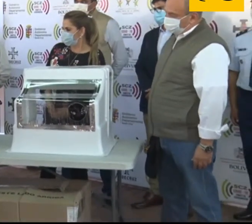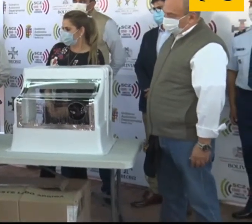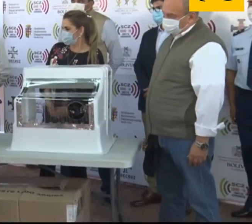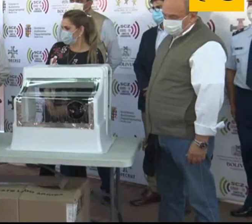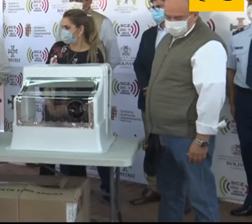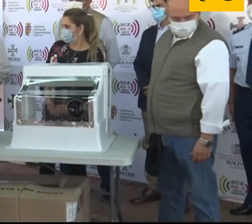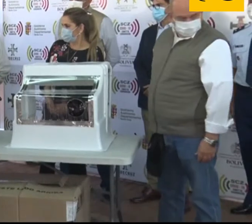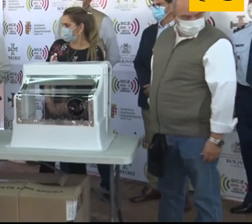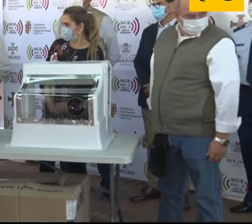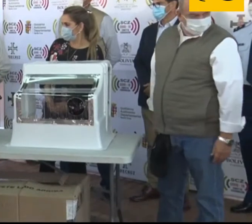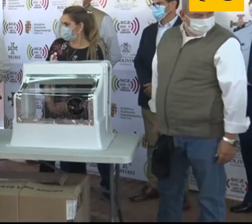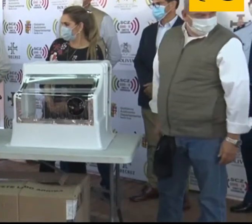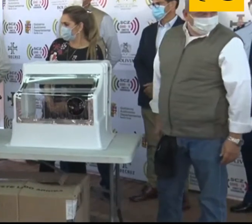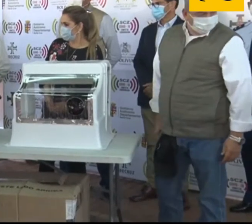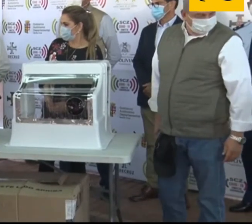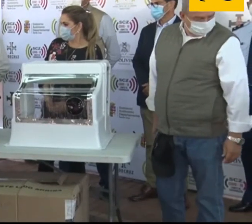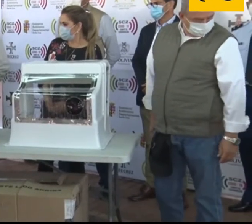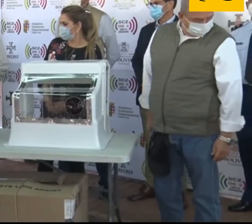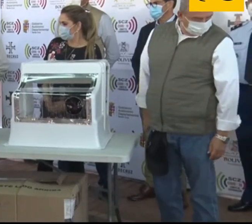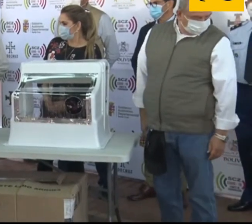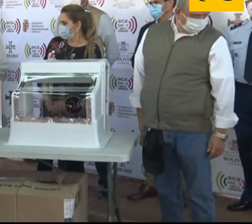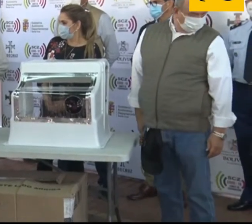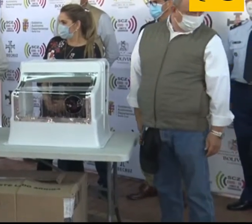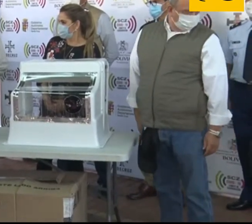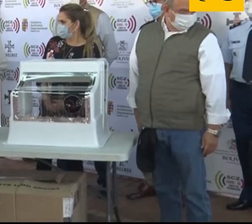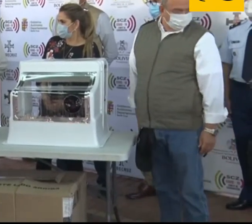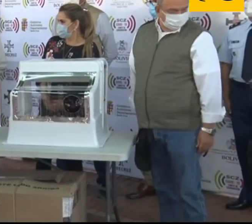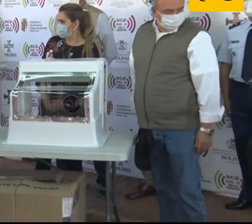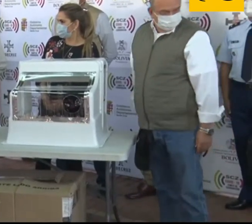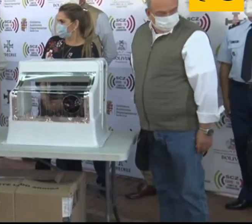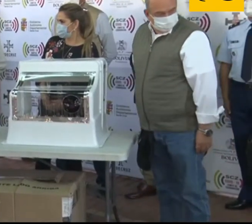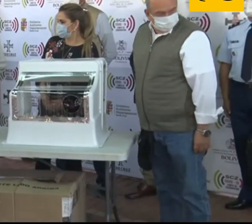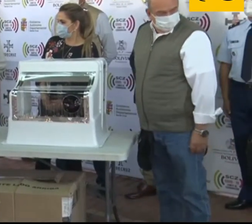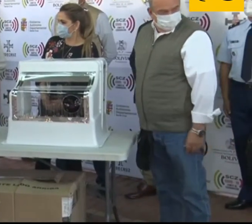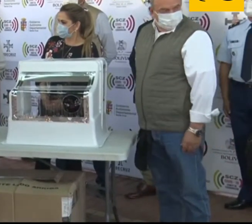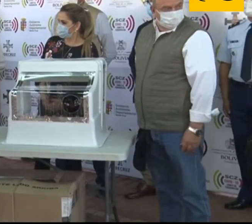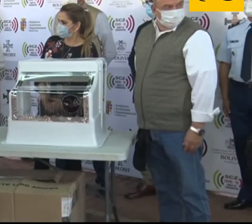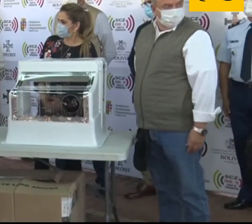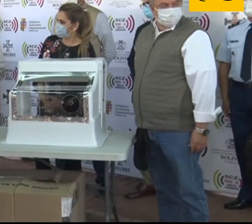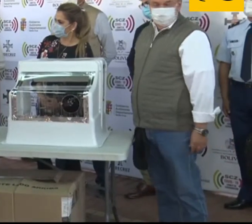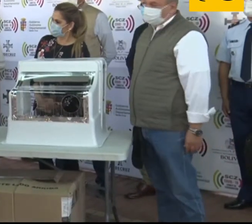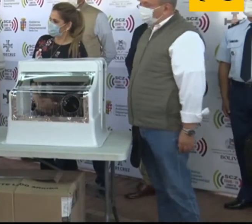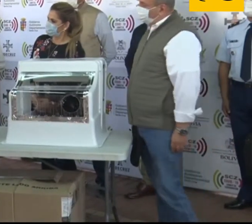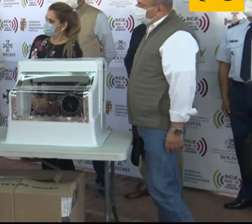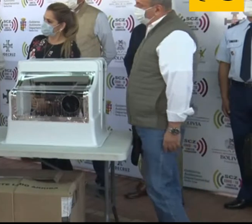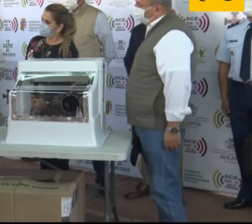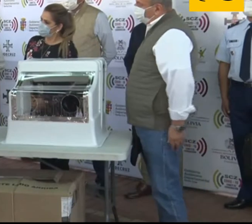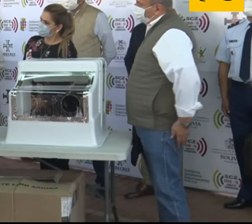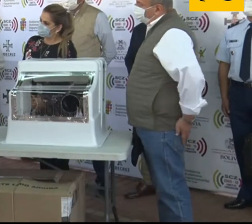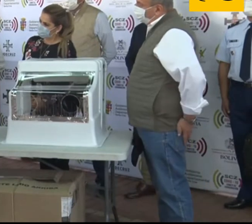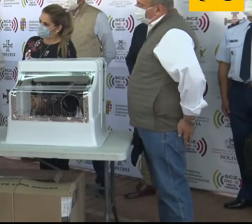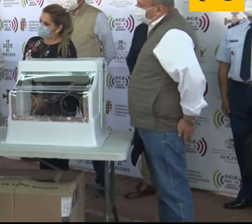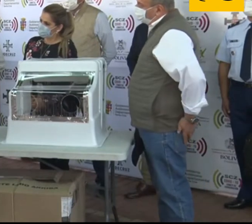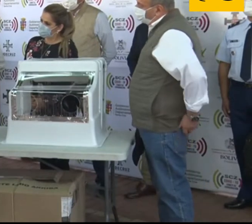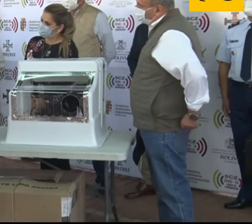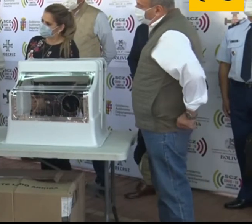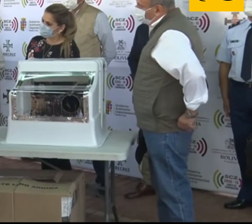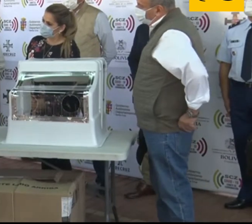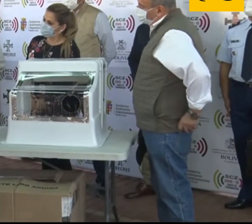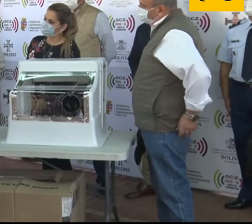más importante es el cuidado y la disciplina también, que la propia